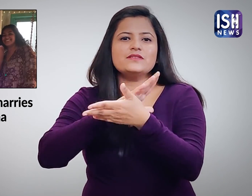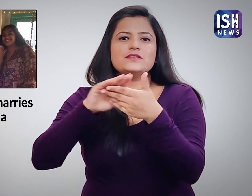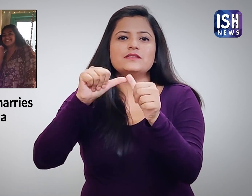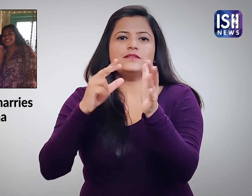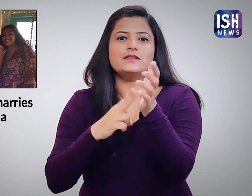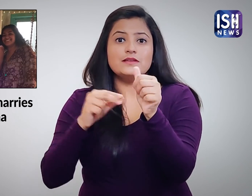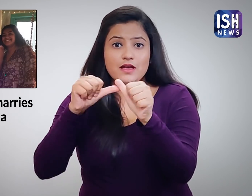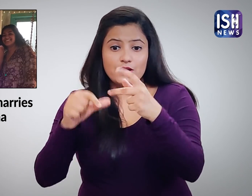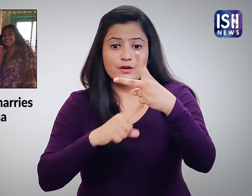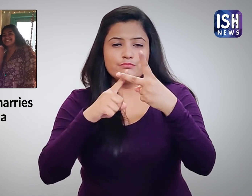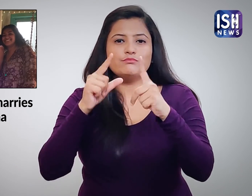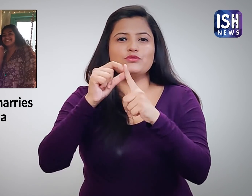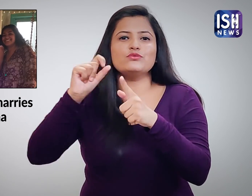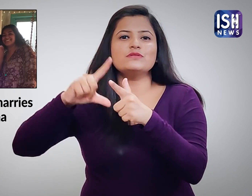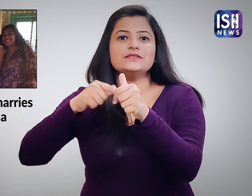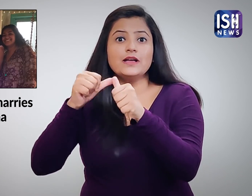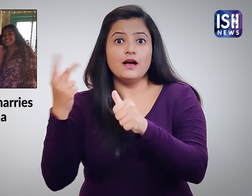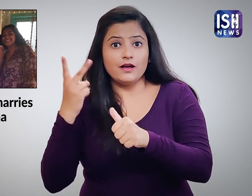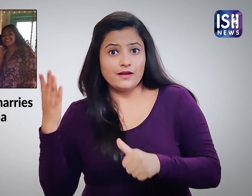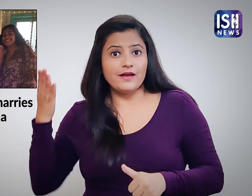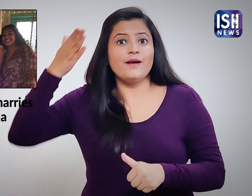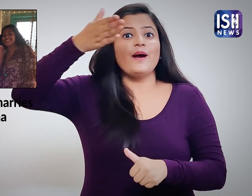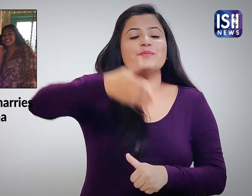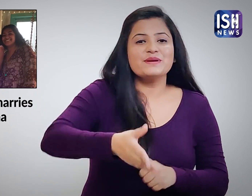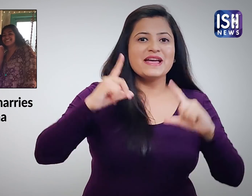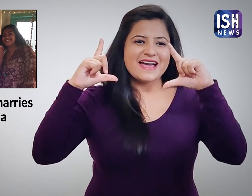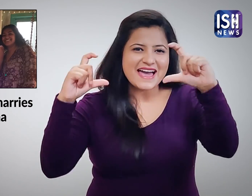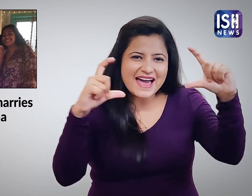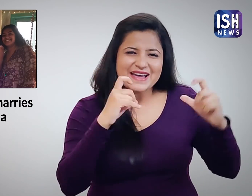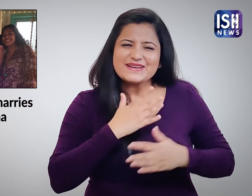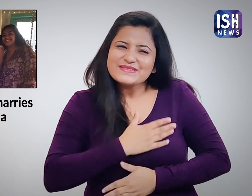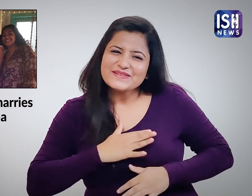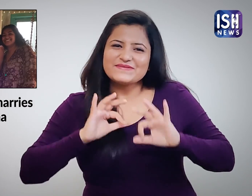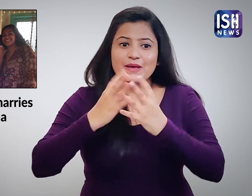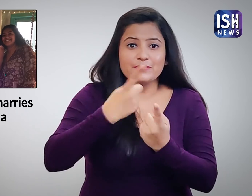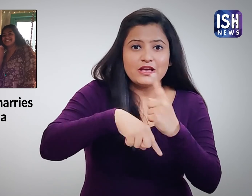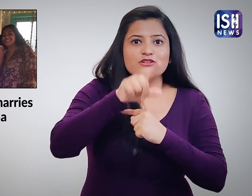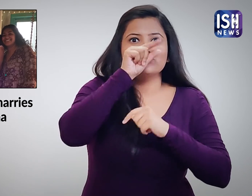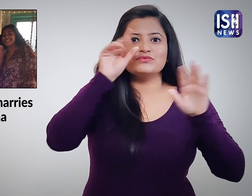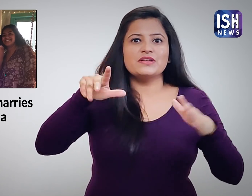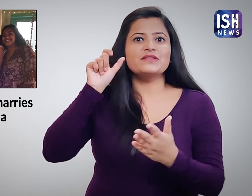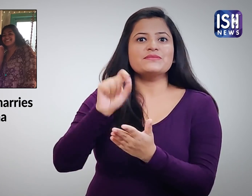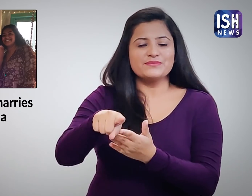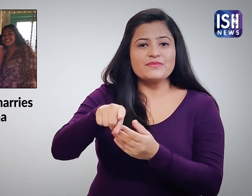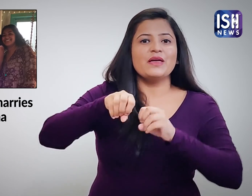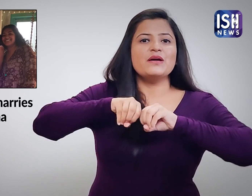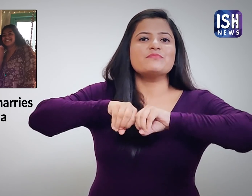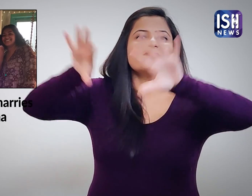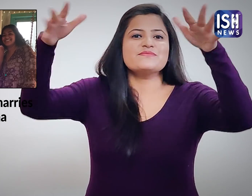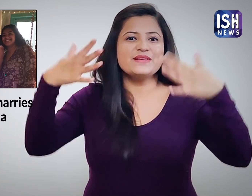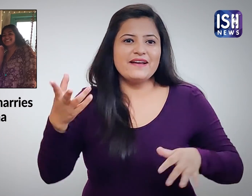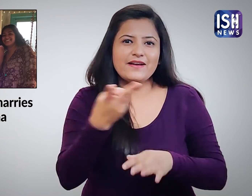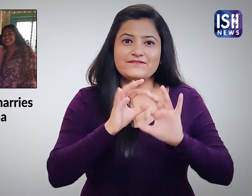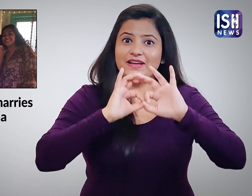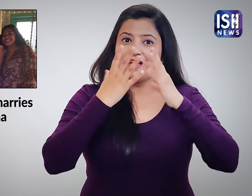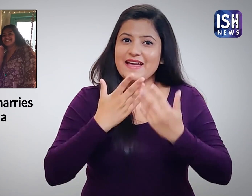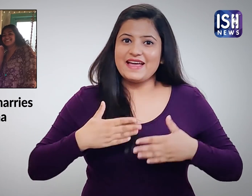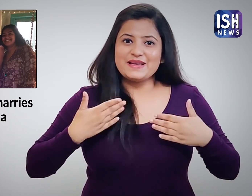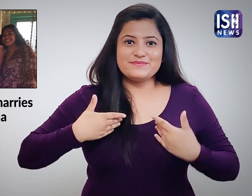मौजूद थी। शादी की तस्वीरे ट्विटर पर पोस्ट की गई और वाइरल हो गई। परिवार बहुत खुश